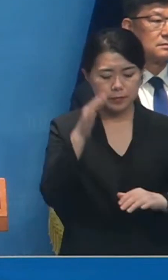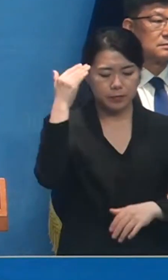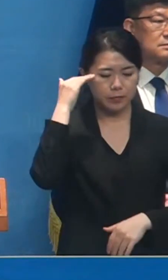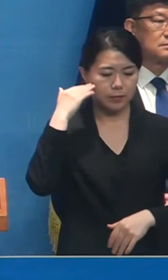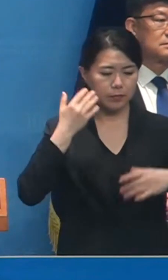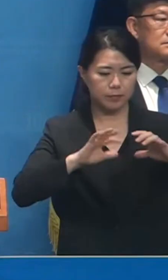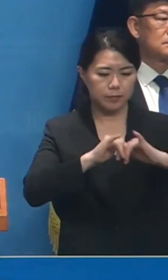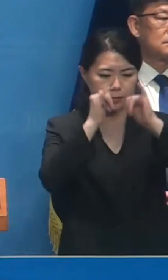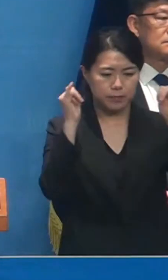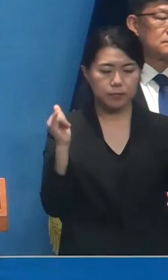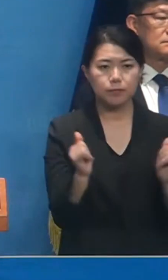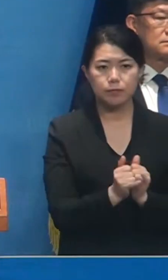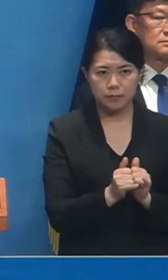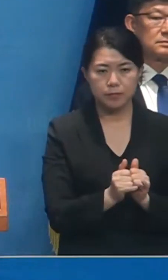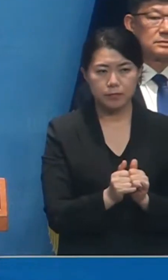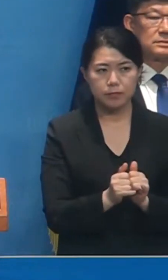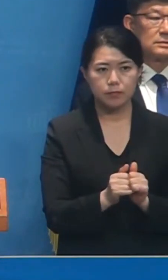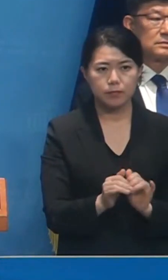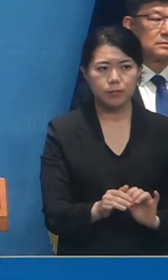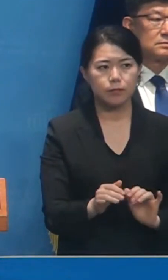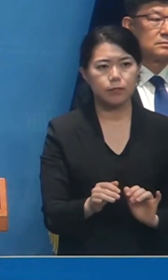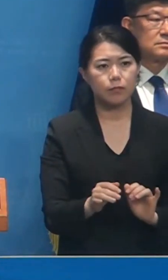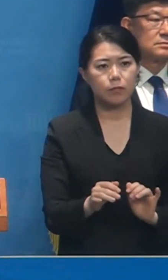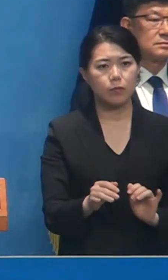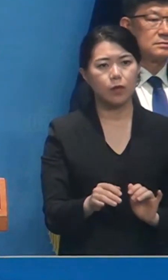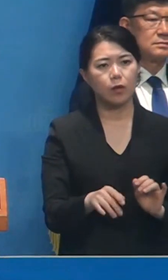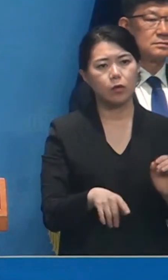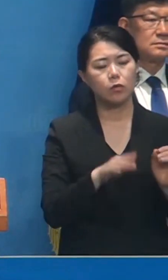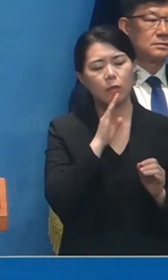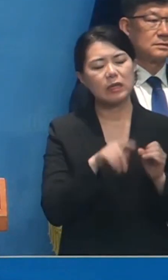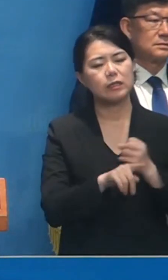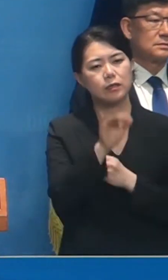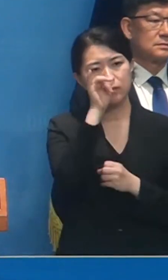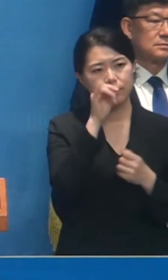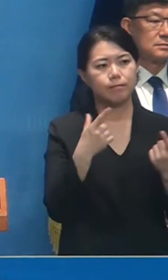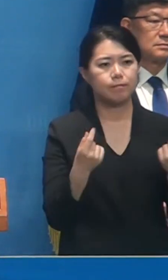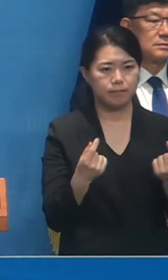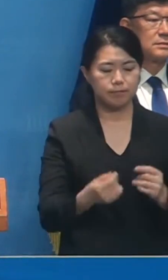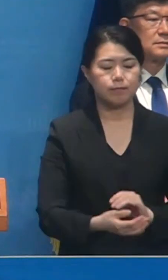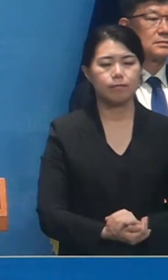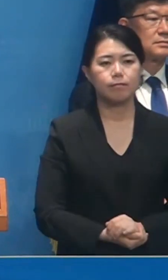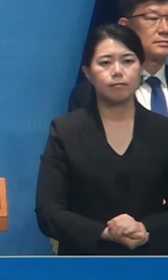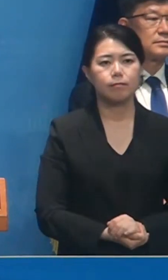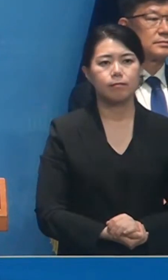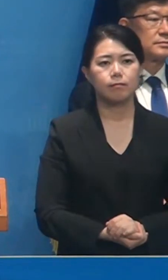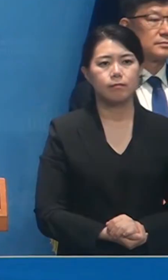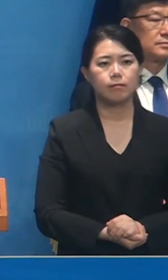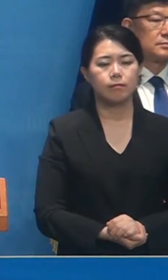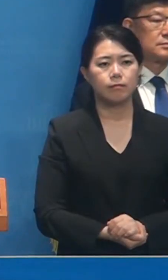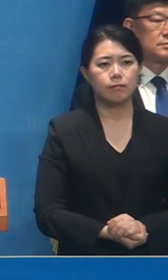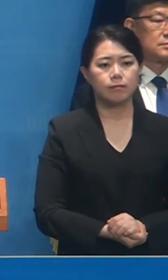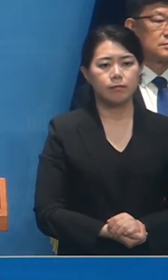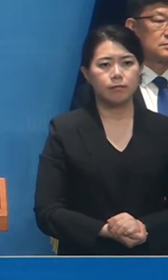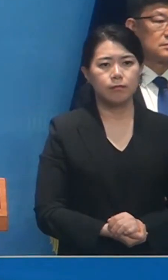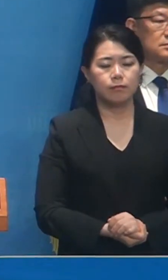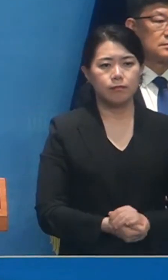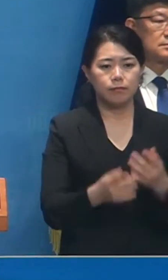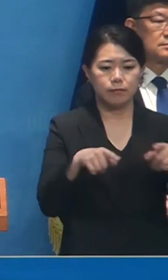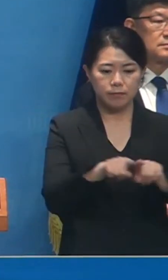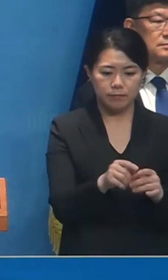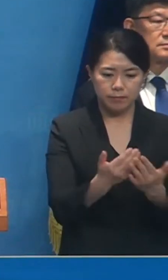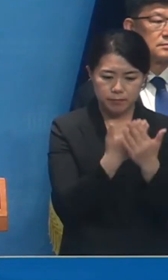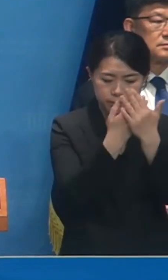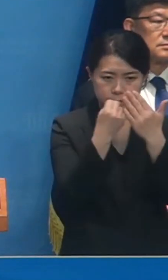대한민국 사회 전체 단지는 매우 의미 있는 메시지라고 확신합니다. 저희는 이러한